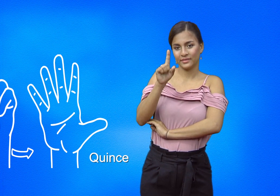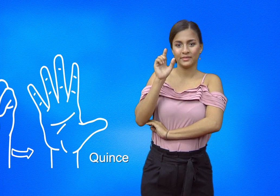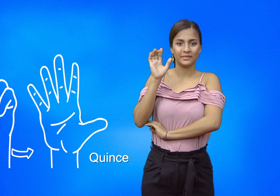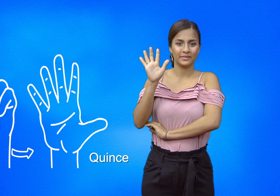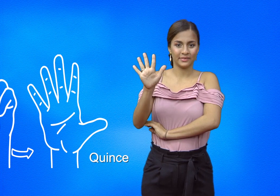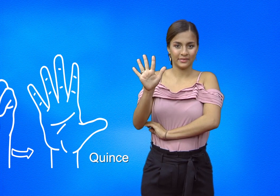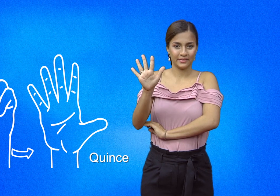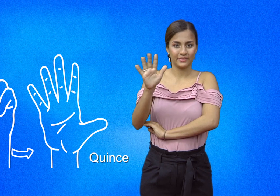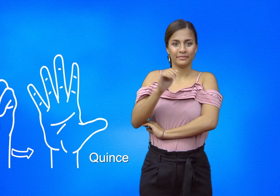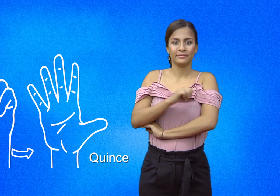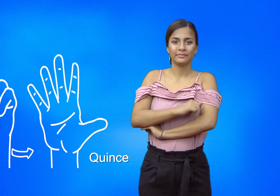15